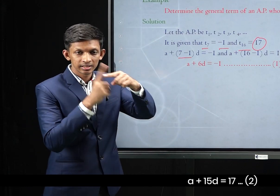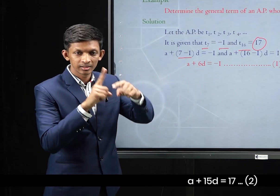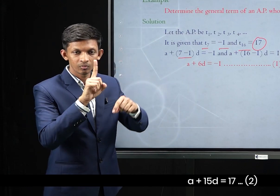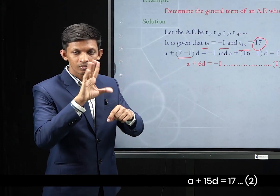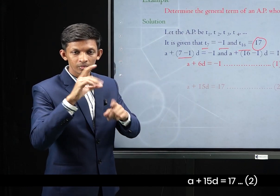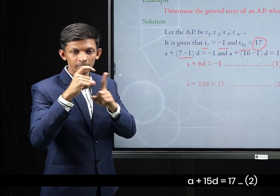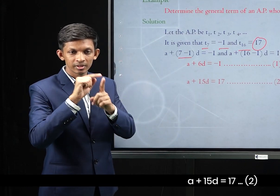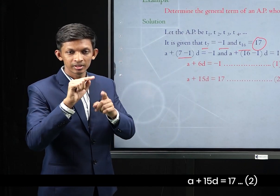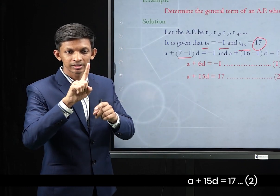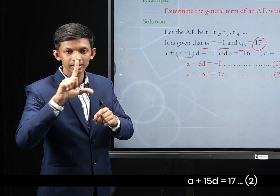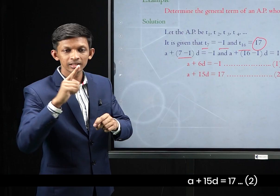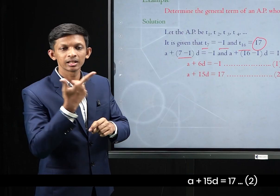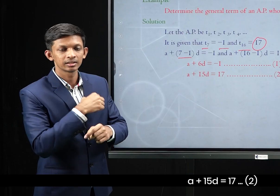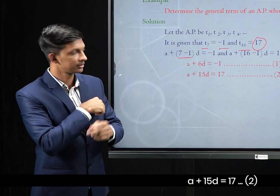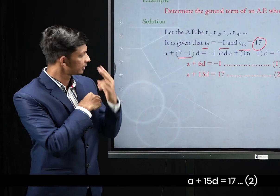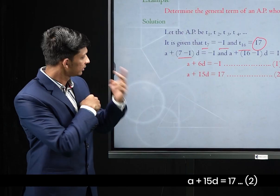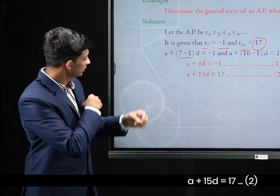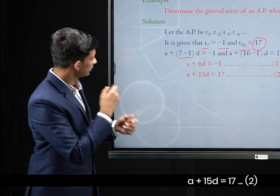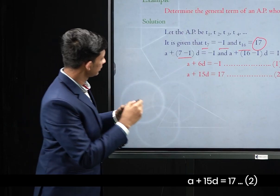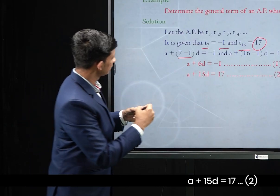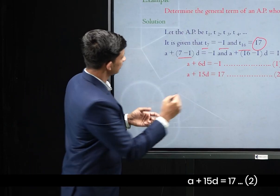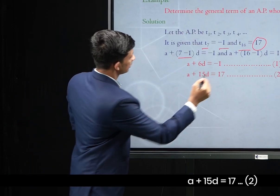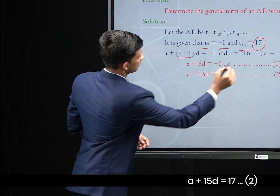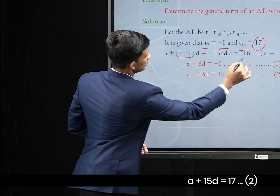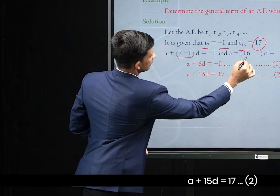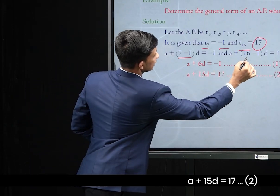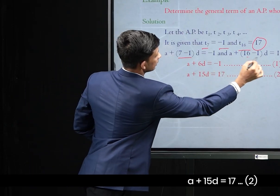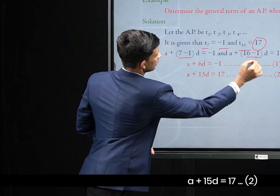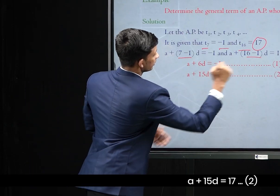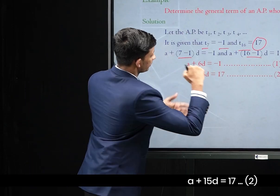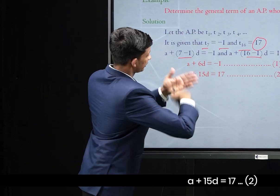ஏ கூட்டல் 15 டி ஈடு 17.